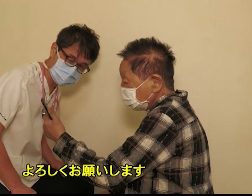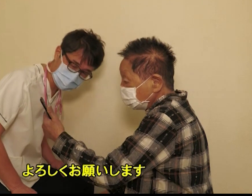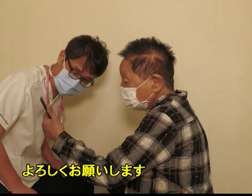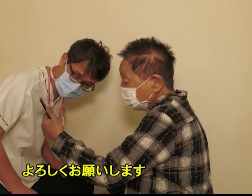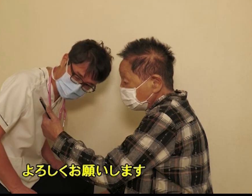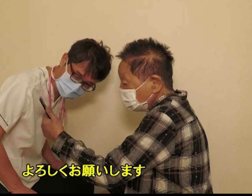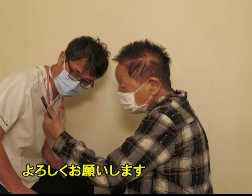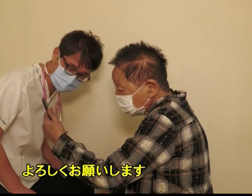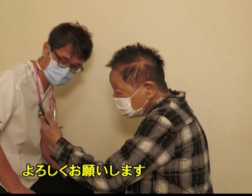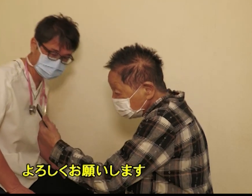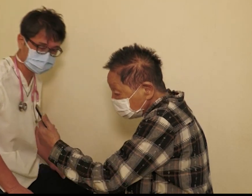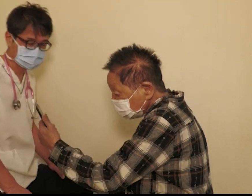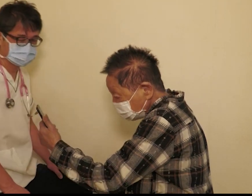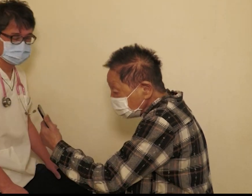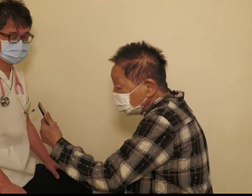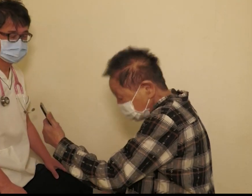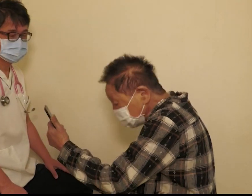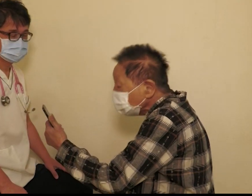よろしくお願いします。 よ